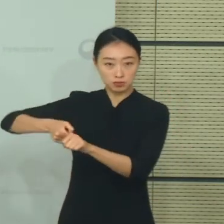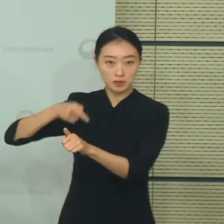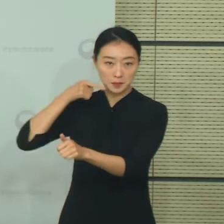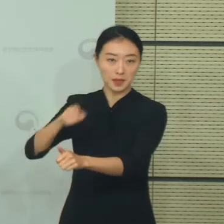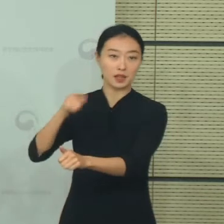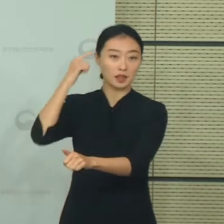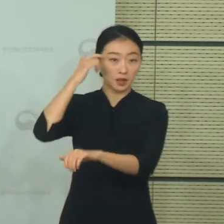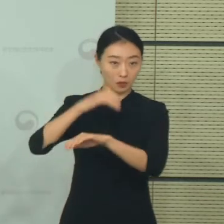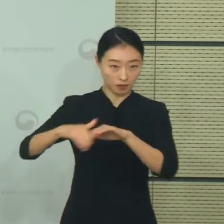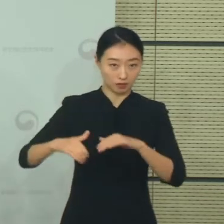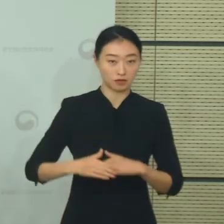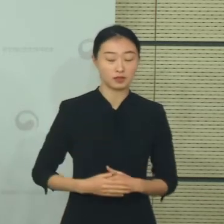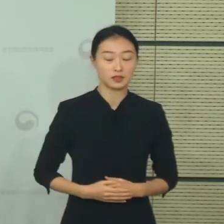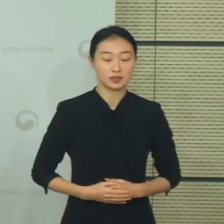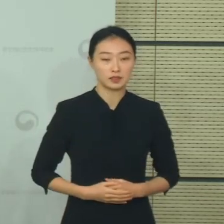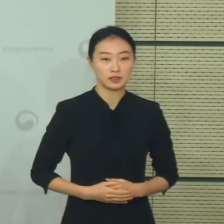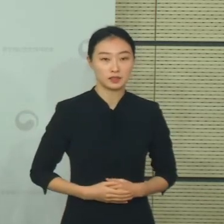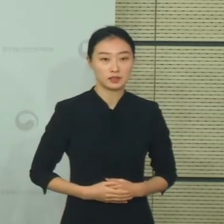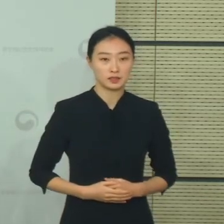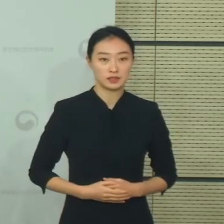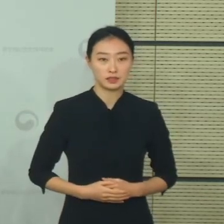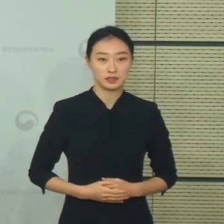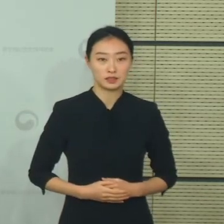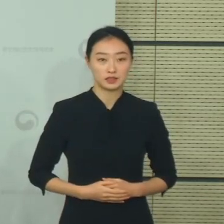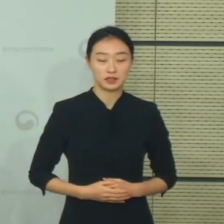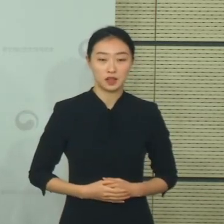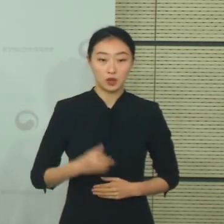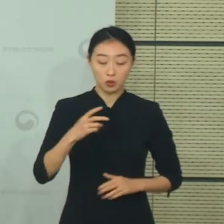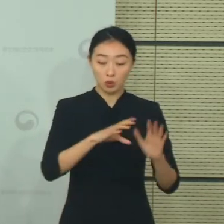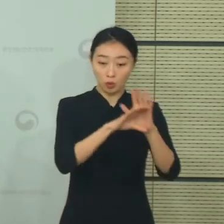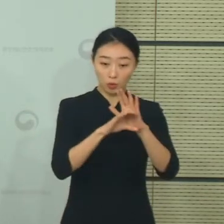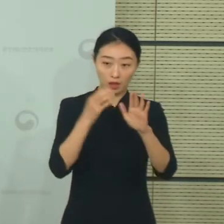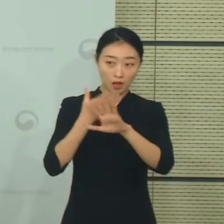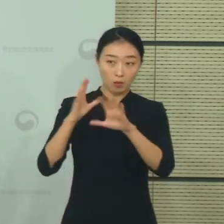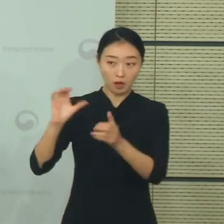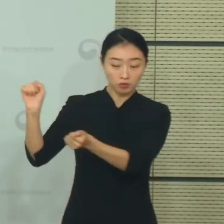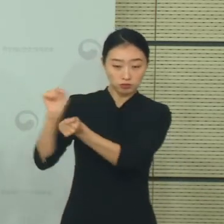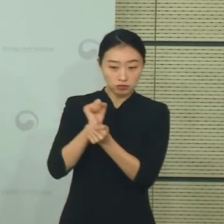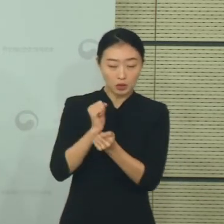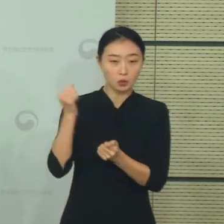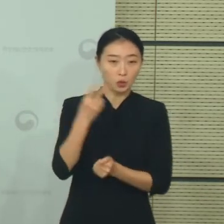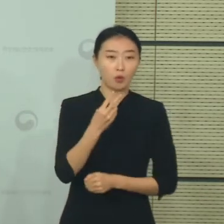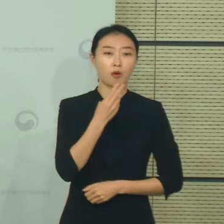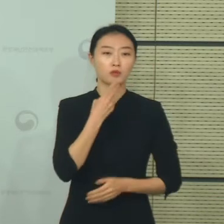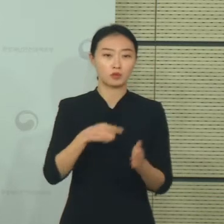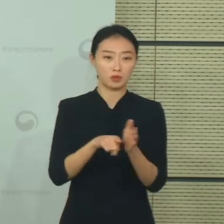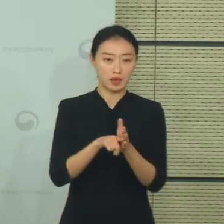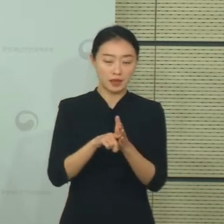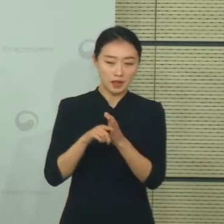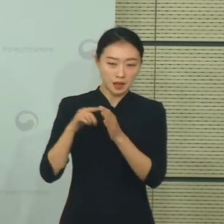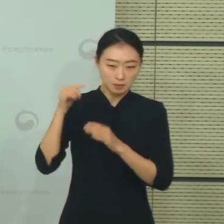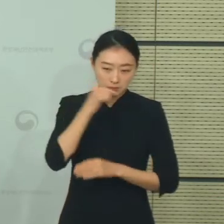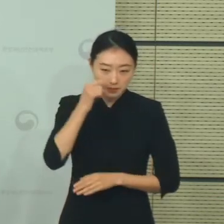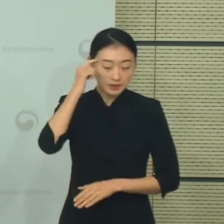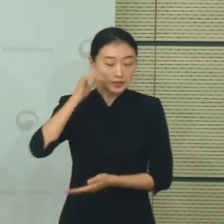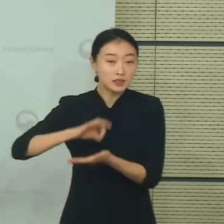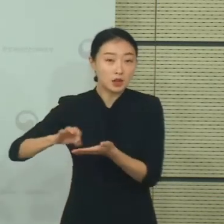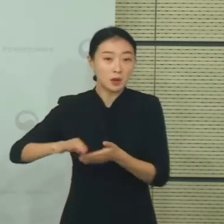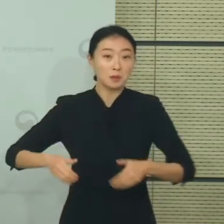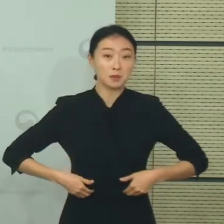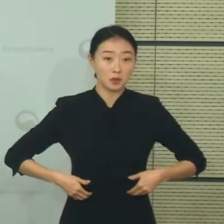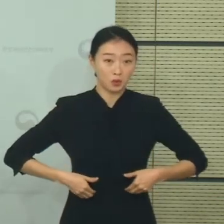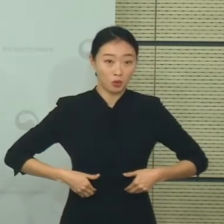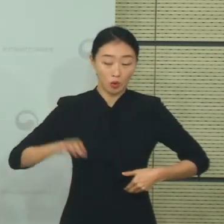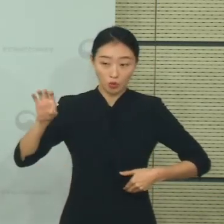강조하였습니다. 더불어 코로나19의 해외 재유입을 차단하기 위해 총력을 기울여야 할 사항이므로 유럽 외의 국가에